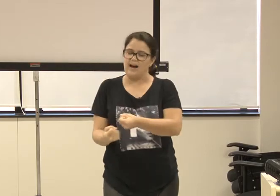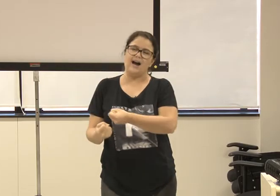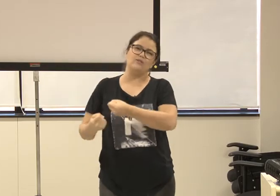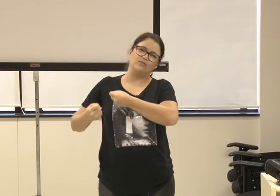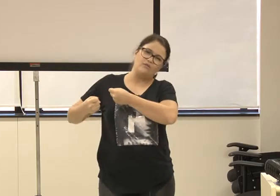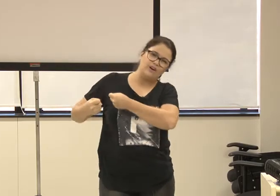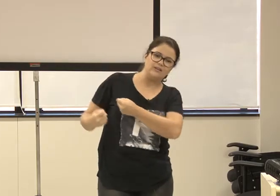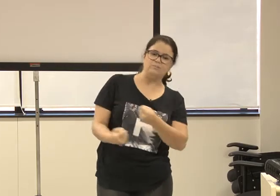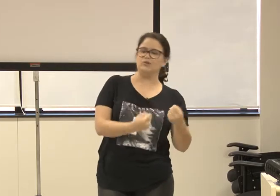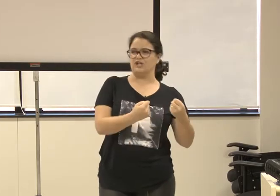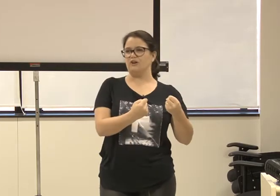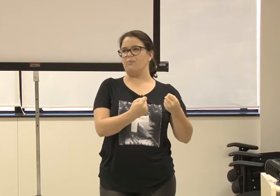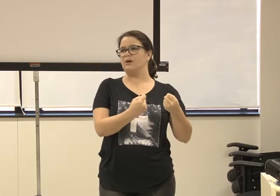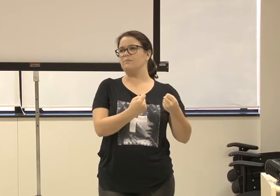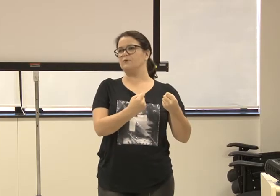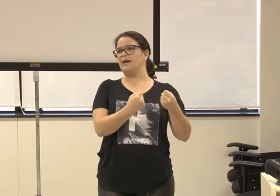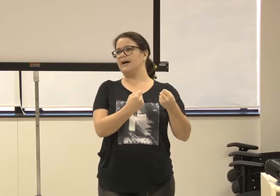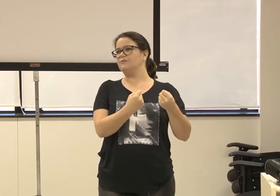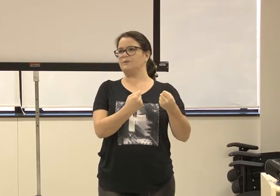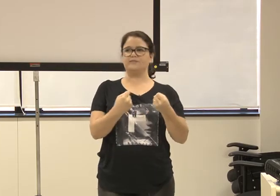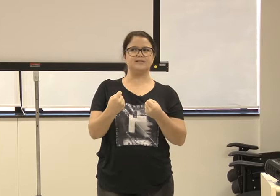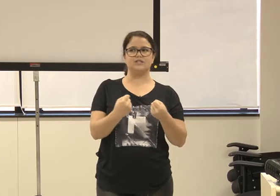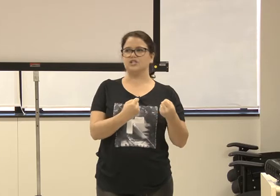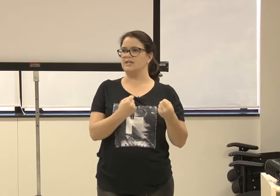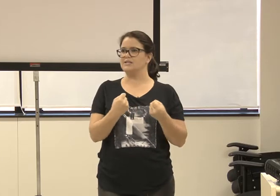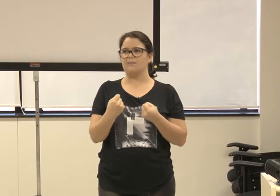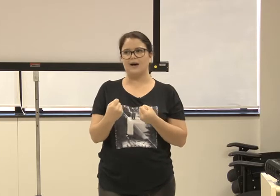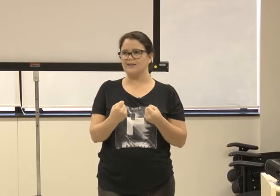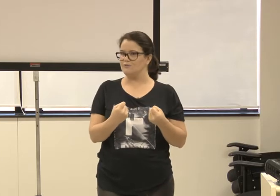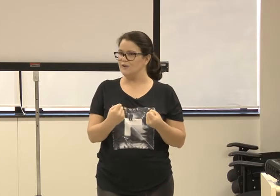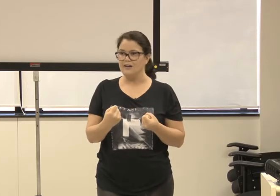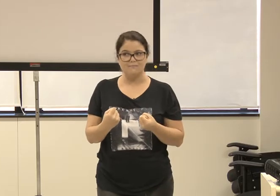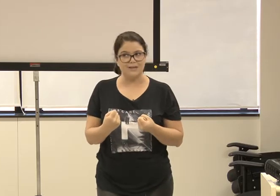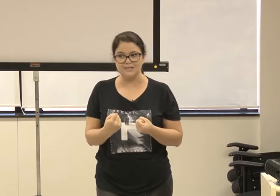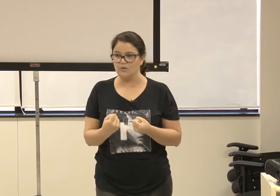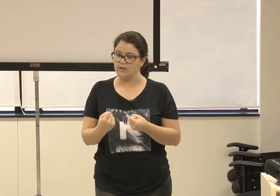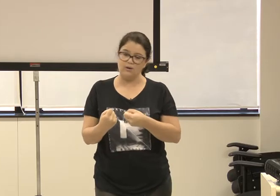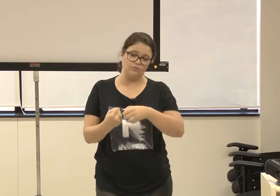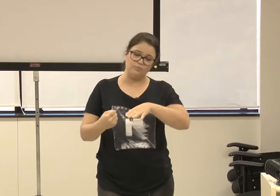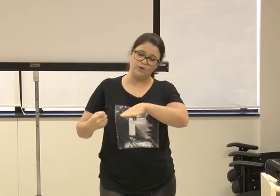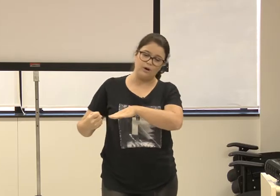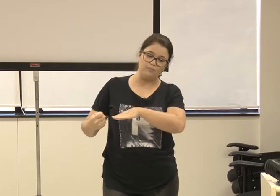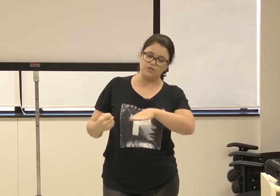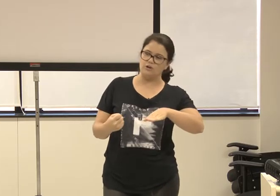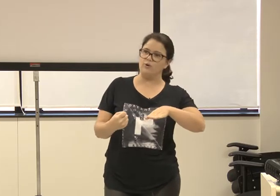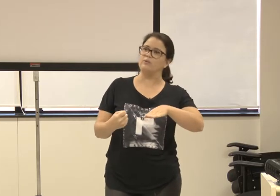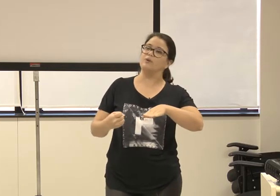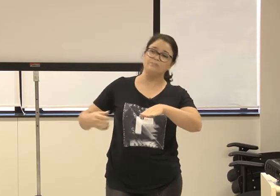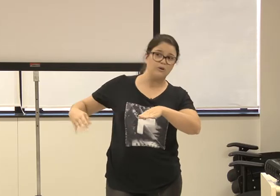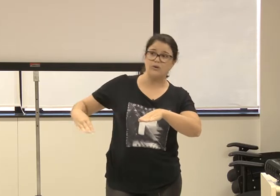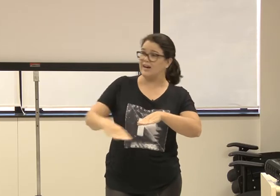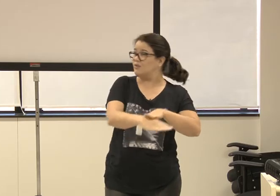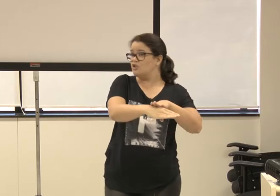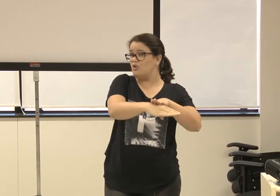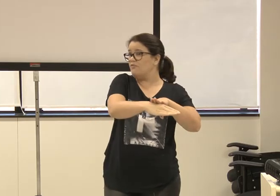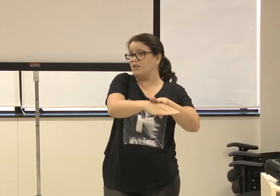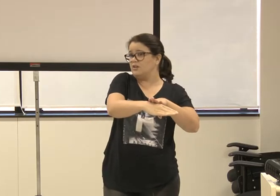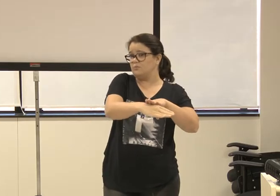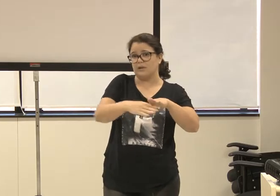carro, no que eu freiei ainda puxei um pouquinho para o lado para ver se tinha espaço, mas não deu, porque eu puxei um pouquinho para o lado porque o cara continuou vindo, porque ele